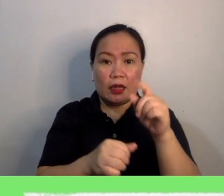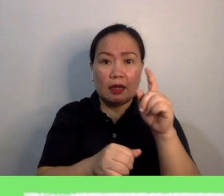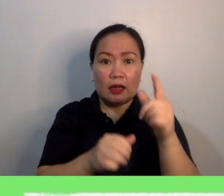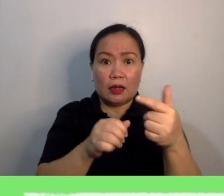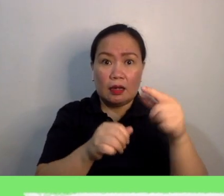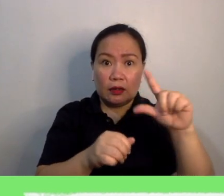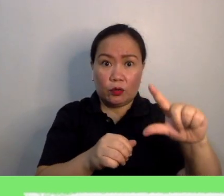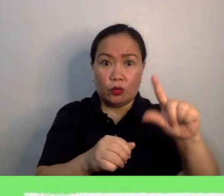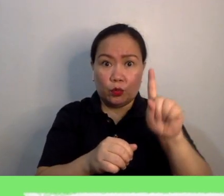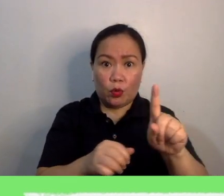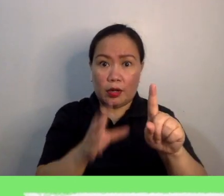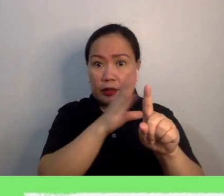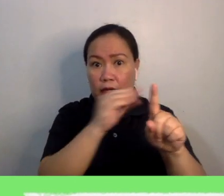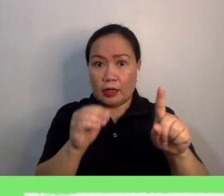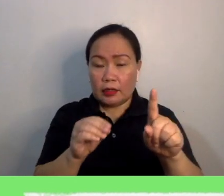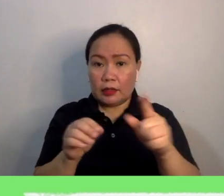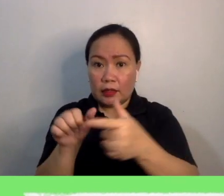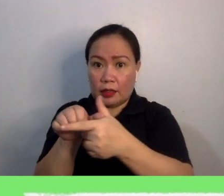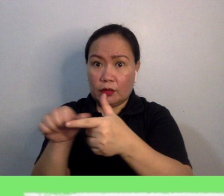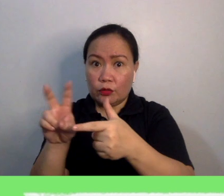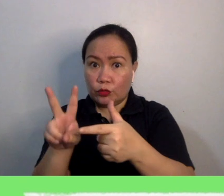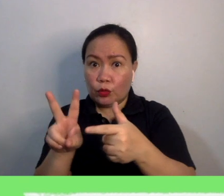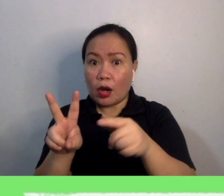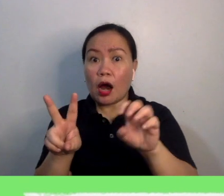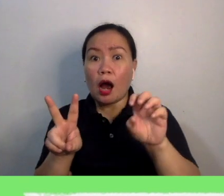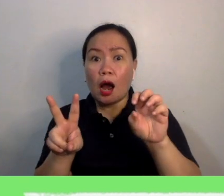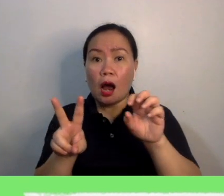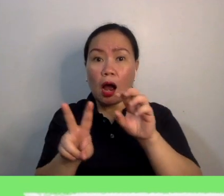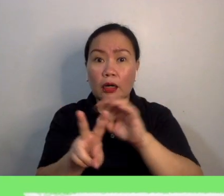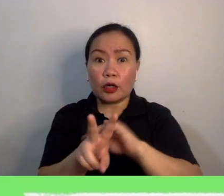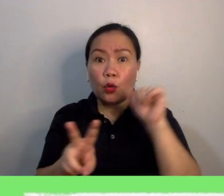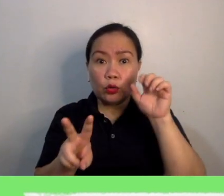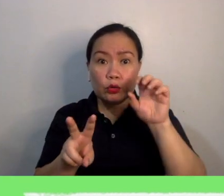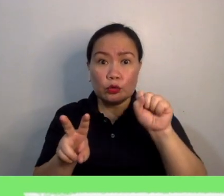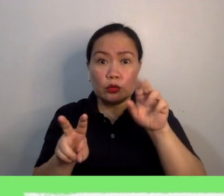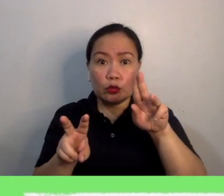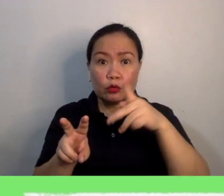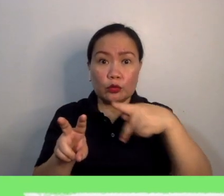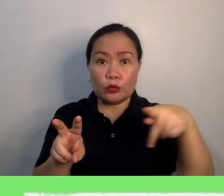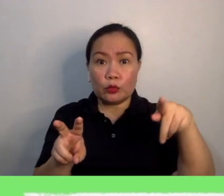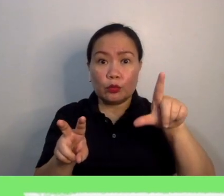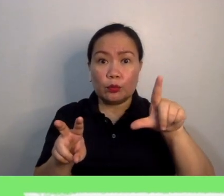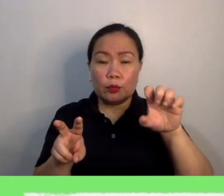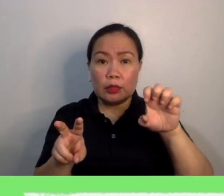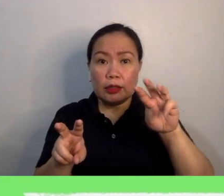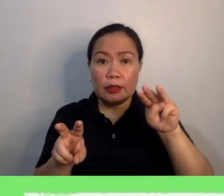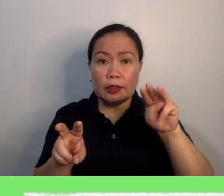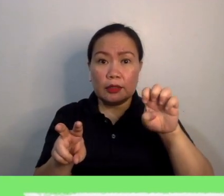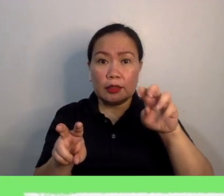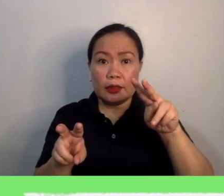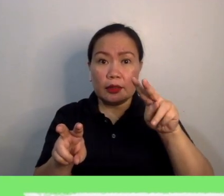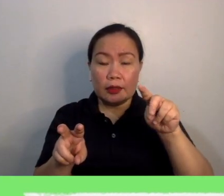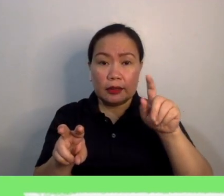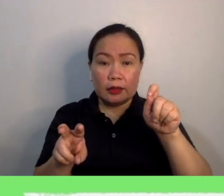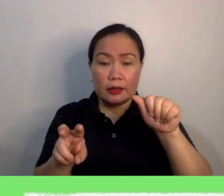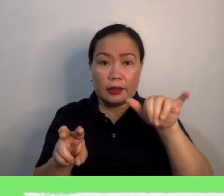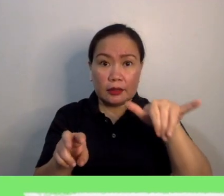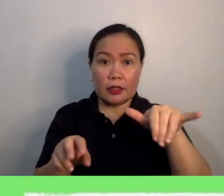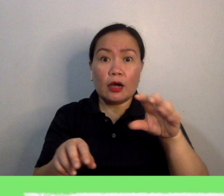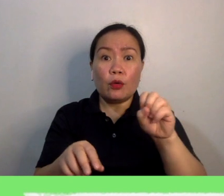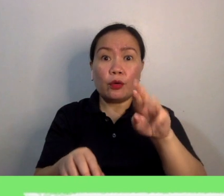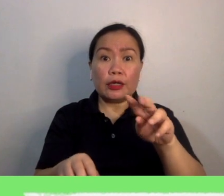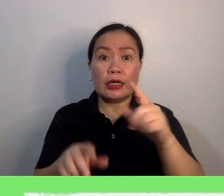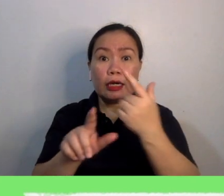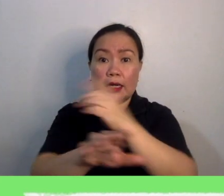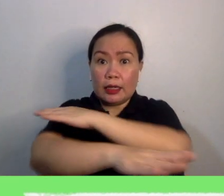2 ay supplementary angles. Or, ano sila? Linear pair. So, kung linear pair sila, nasa isang